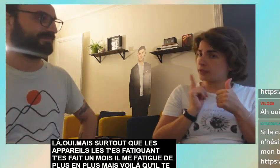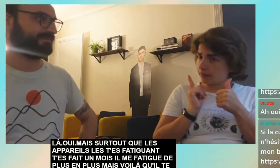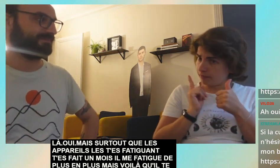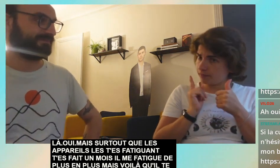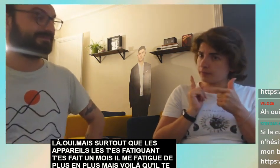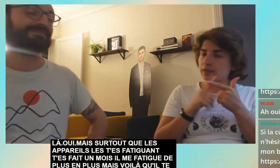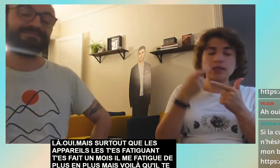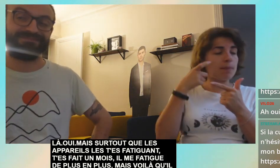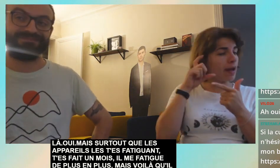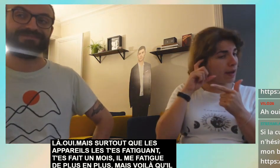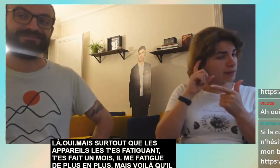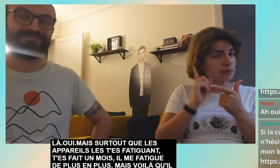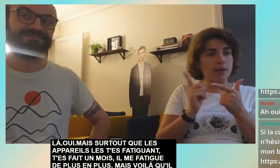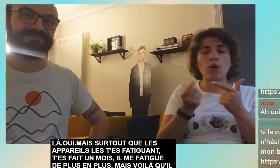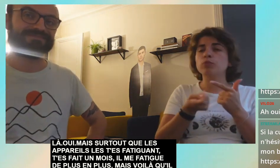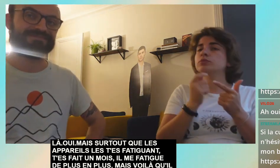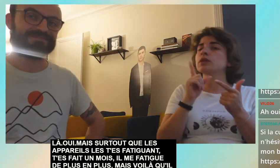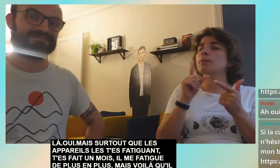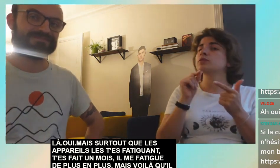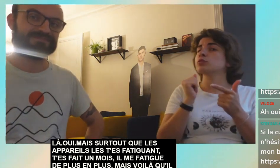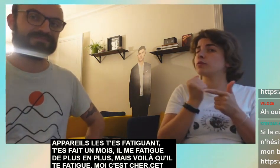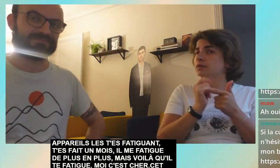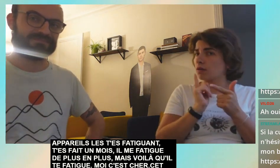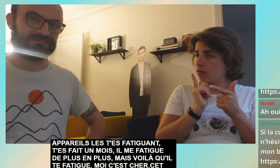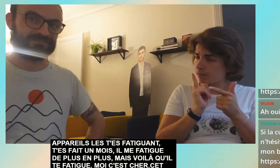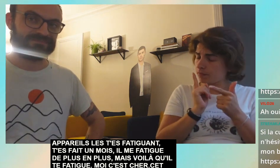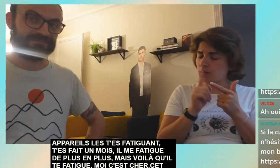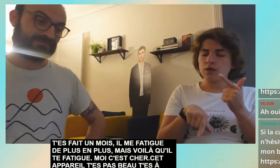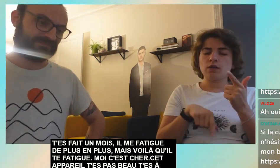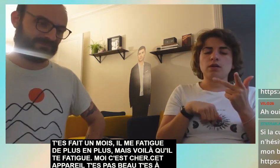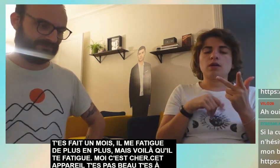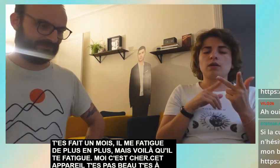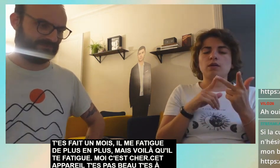remboursé. Les appareils, t'es pas remboursé à partir de 20 ans.